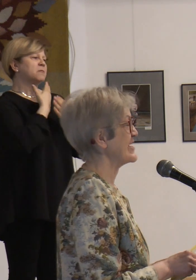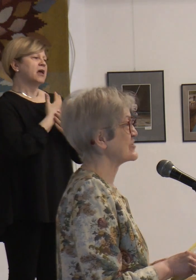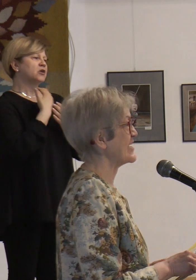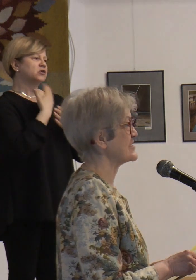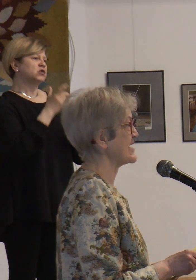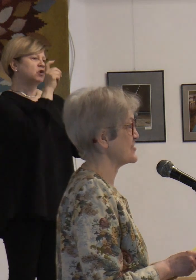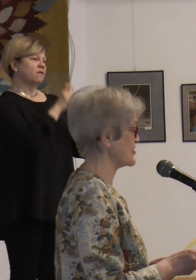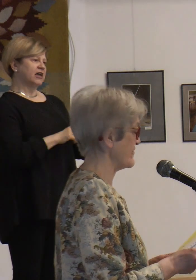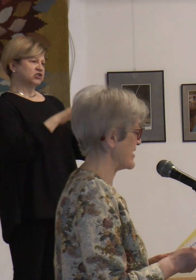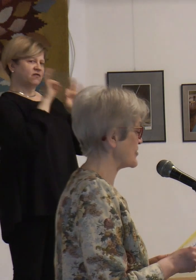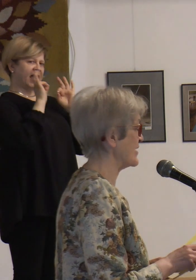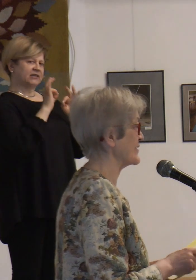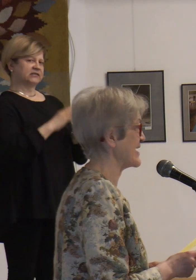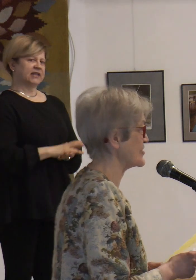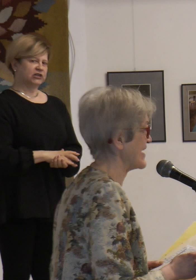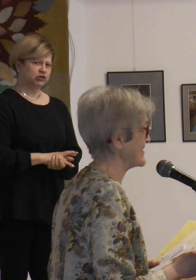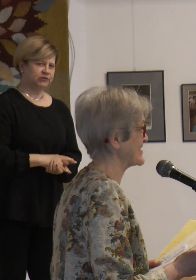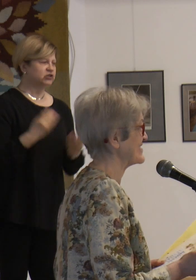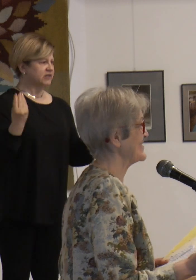a versválasztást.